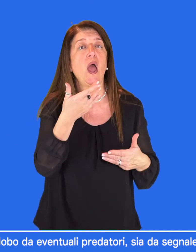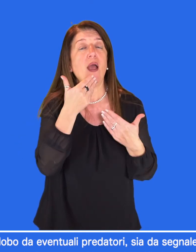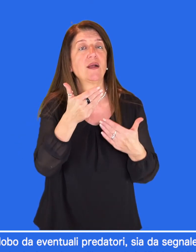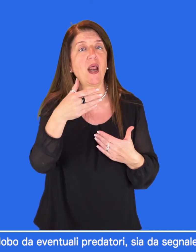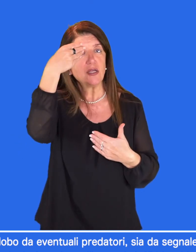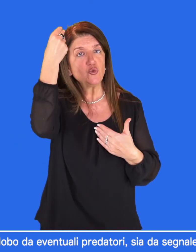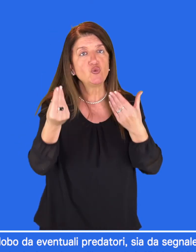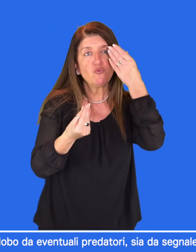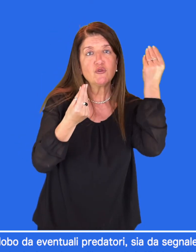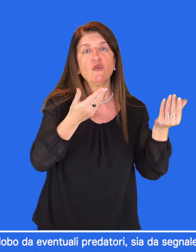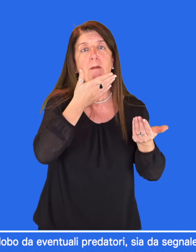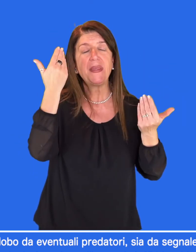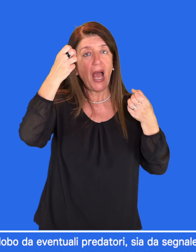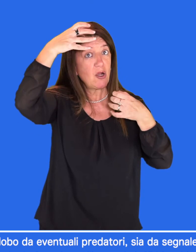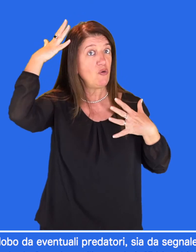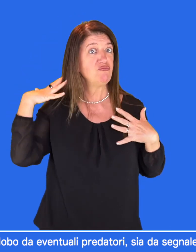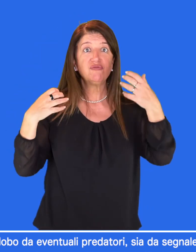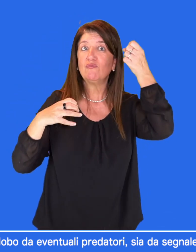coadiuvati da posture e vocalizzi.